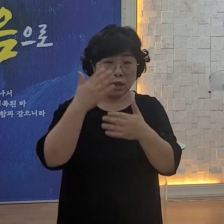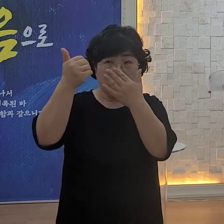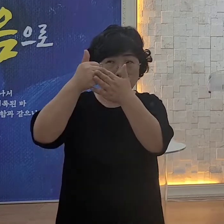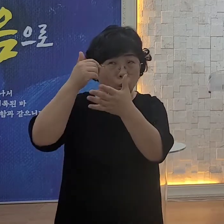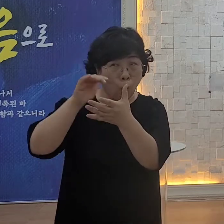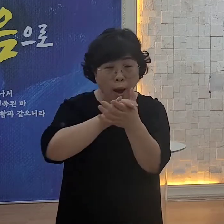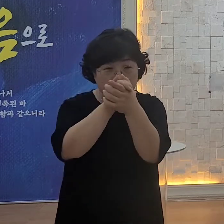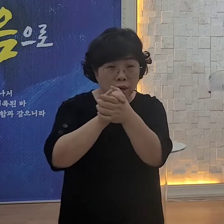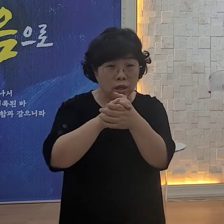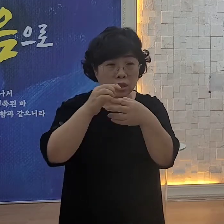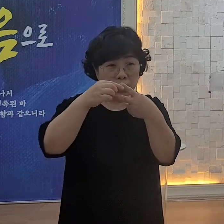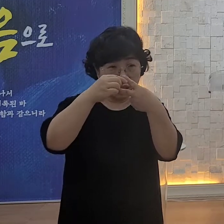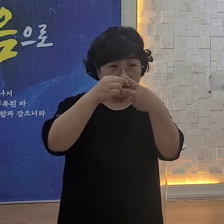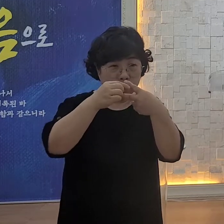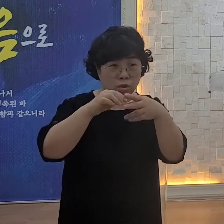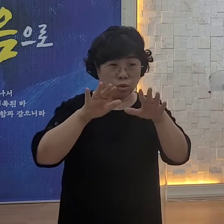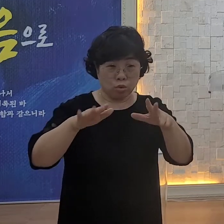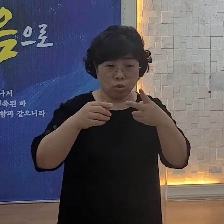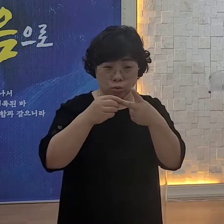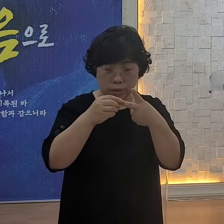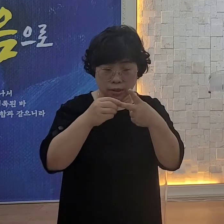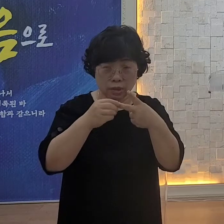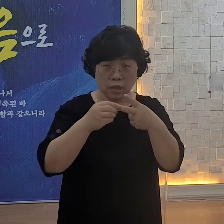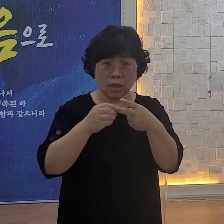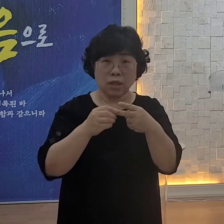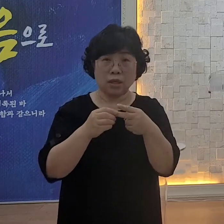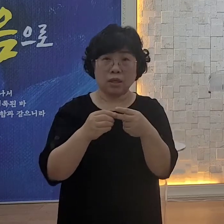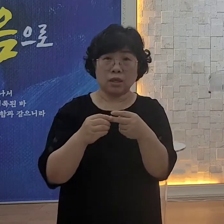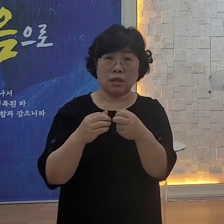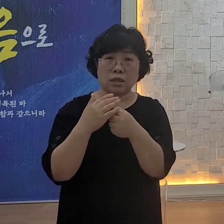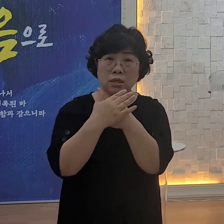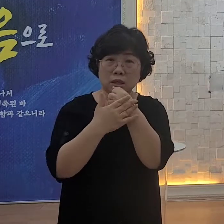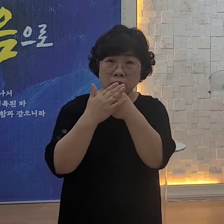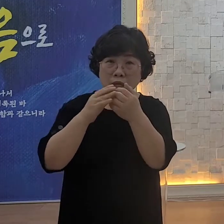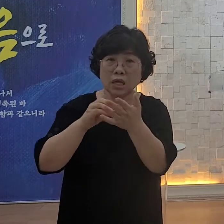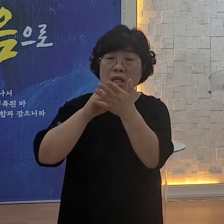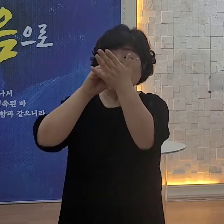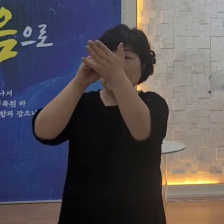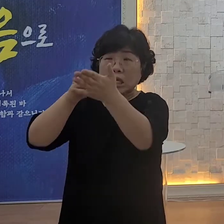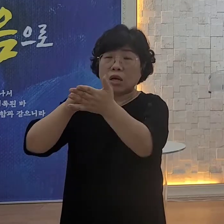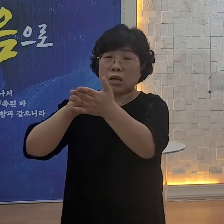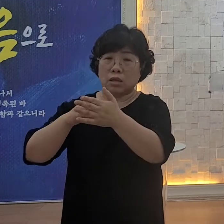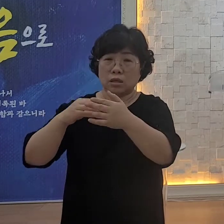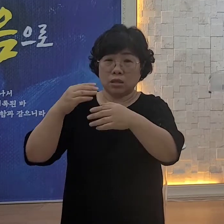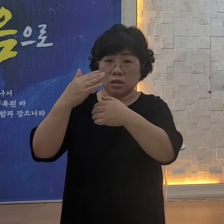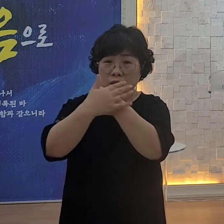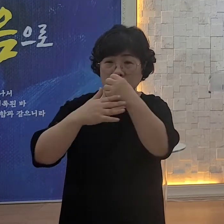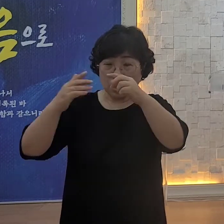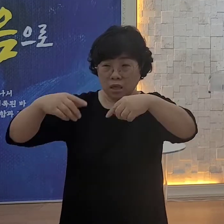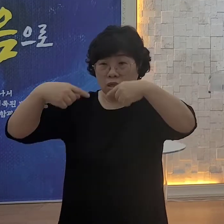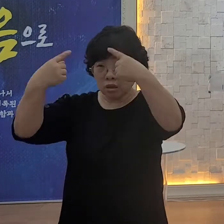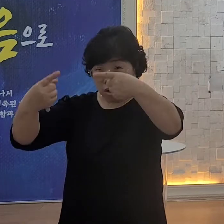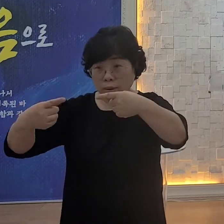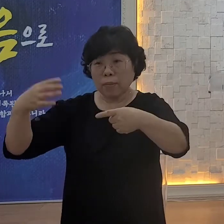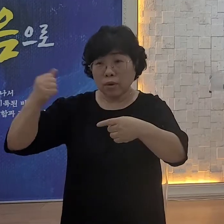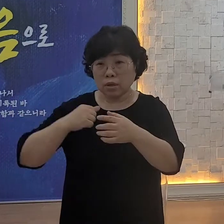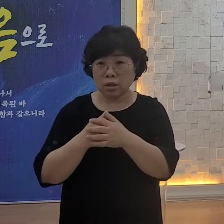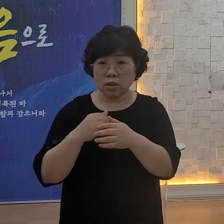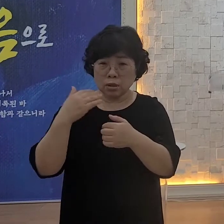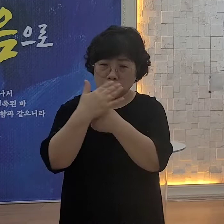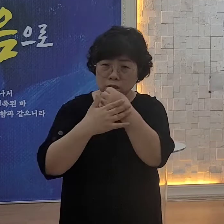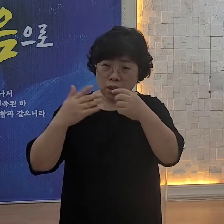그런데 믿음으로 서 있는 이 은혜에 들어가는 축복, 이 은혜에 들어간다는 말이 여러분 무슨